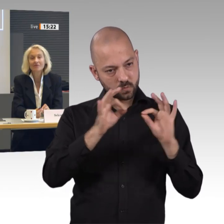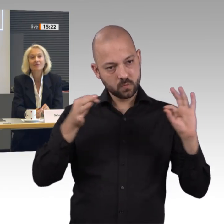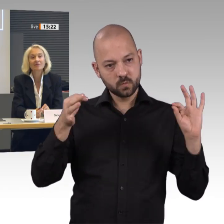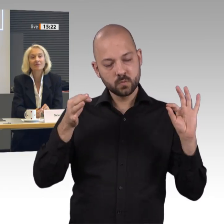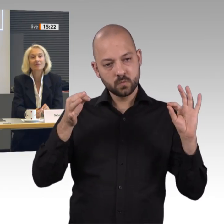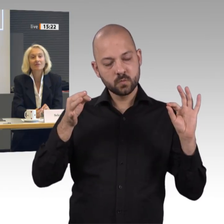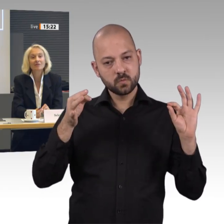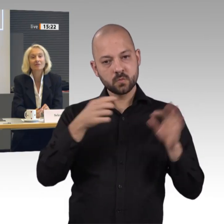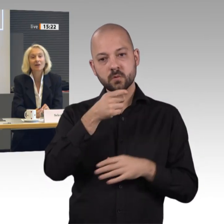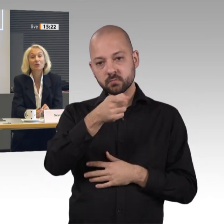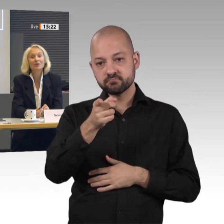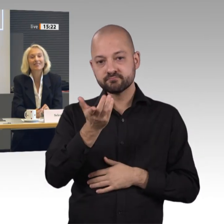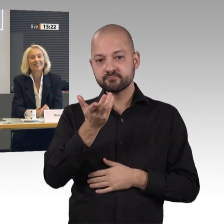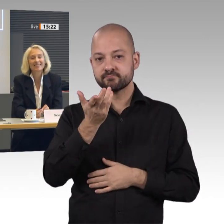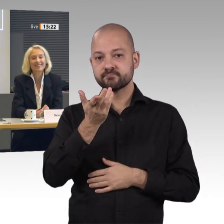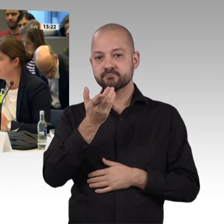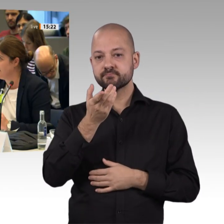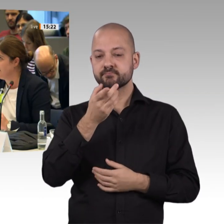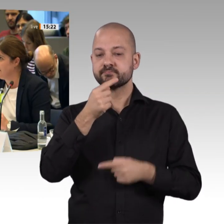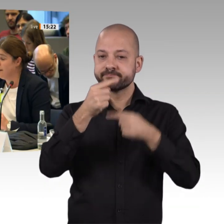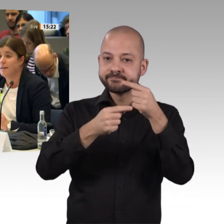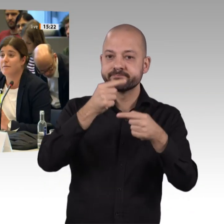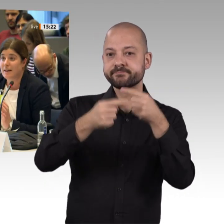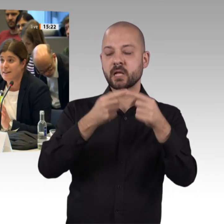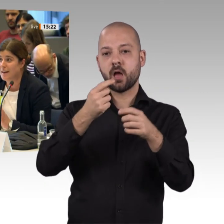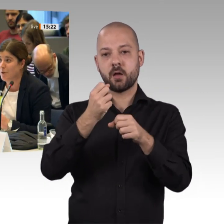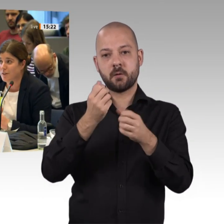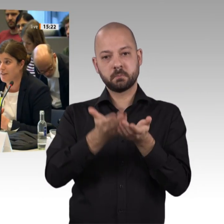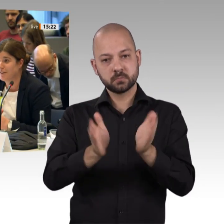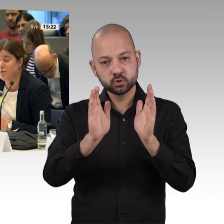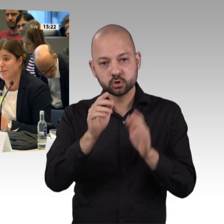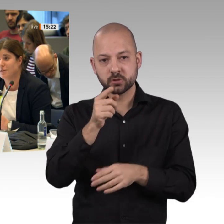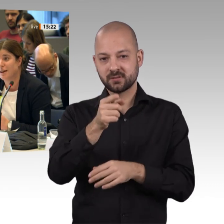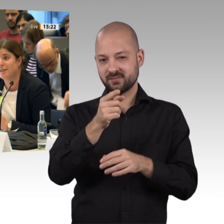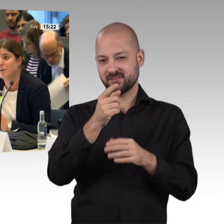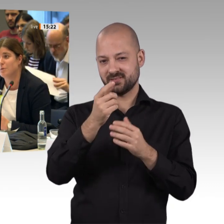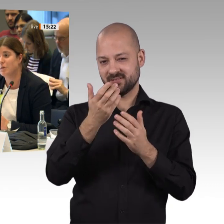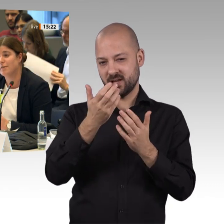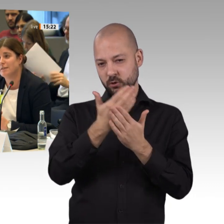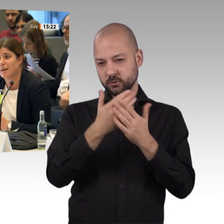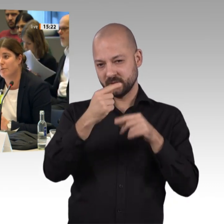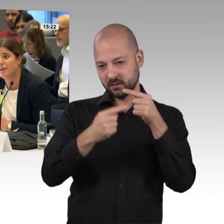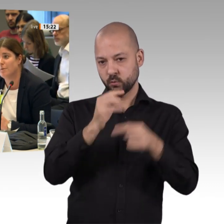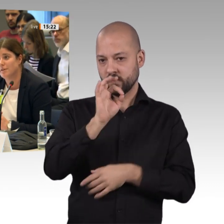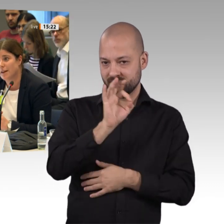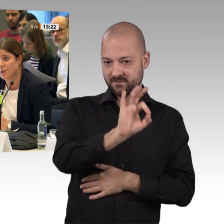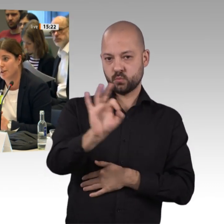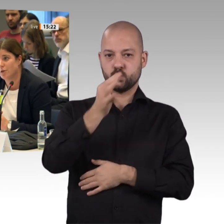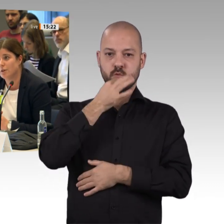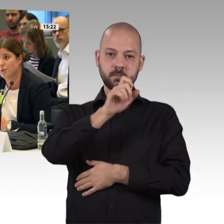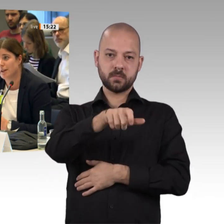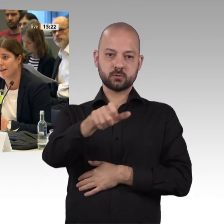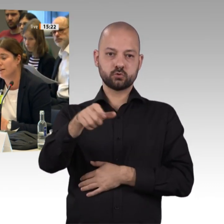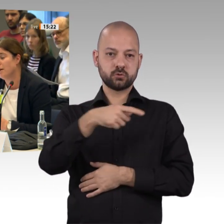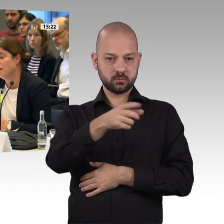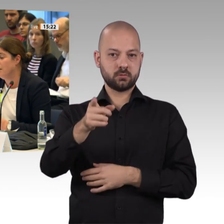das schon? Nee, nur, weiter? Nein, Sie haben schon erzählt. Nee, es gab noch eine kurze Frage, nämlich zu, wie kann man die Werkstätten